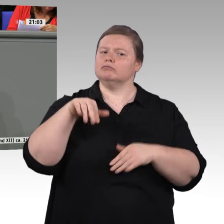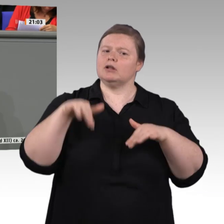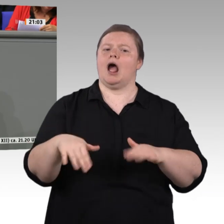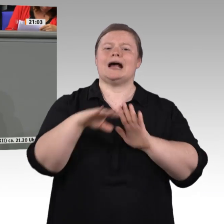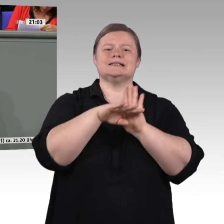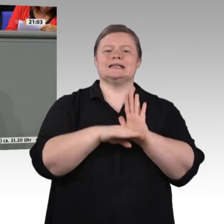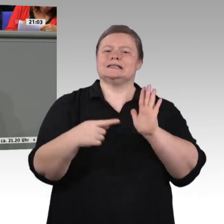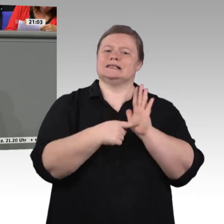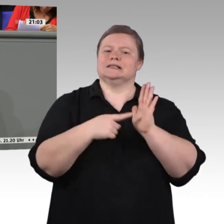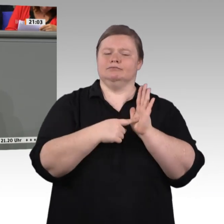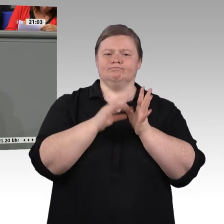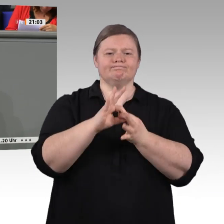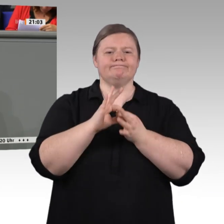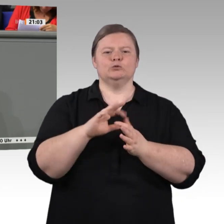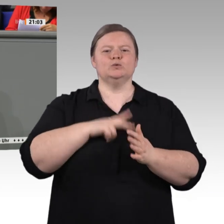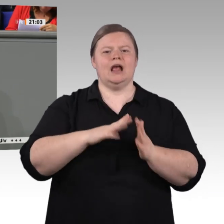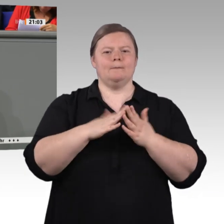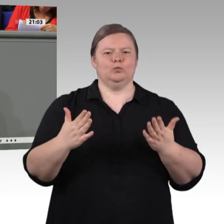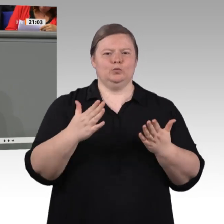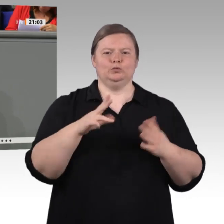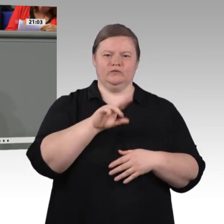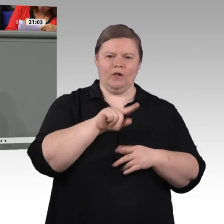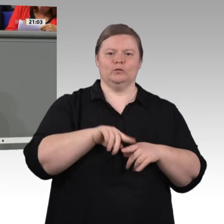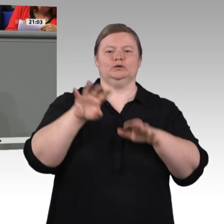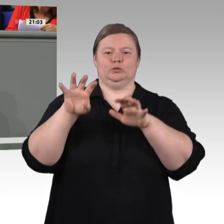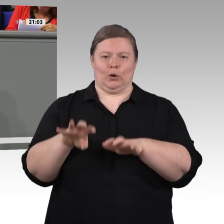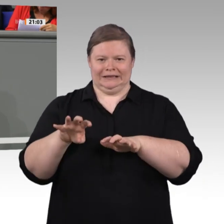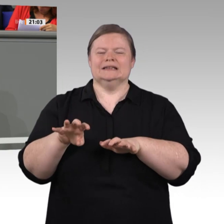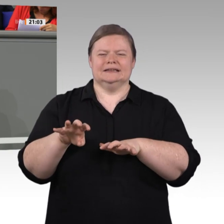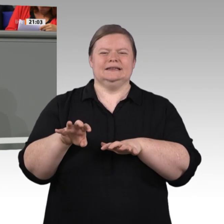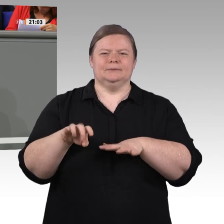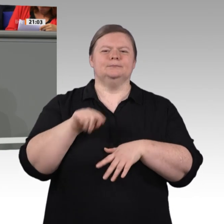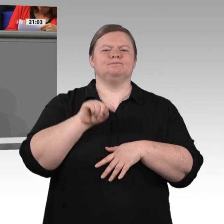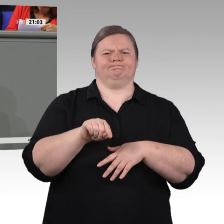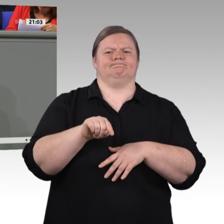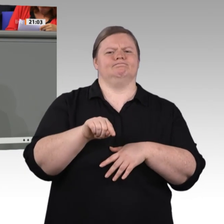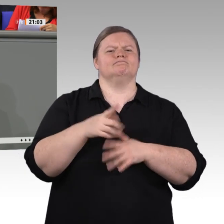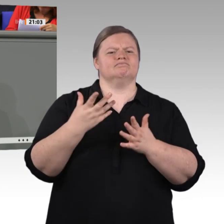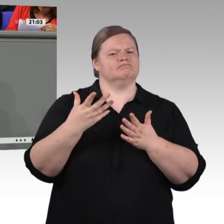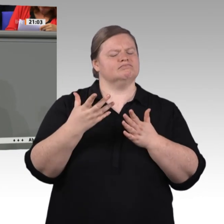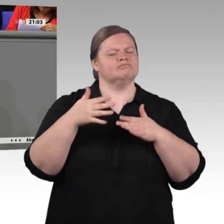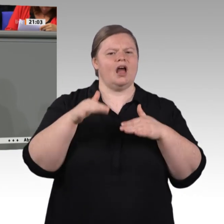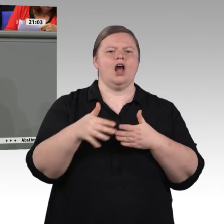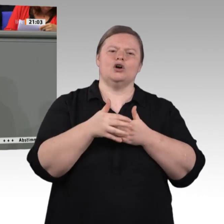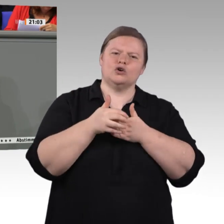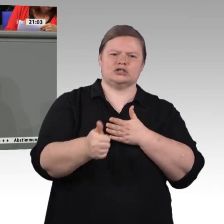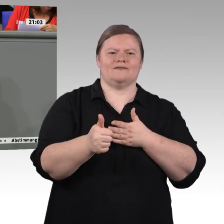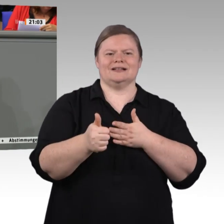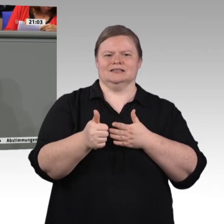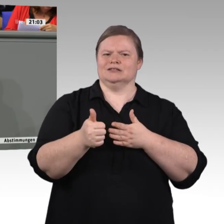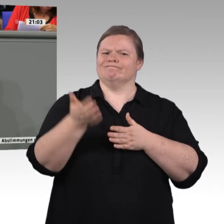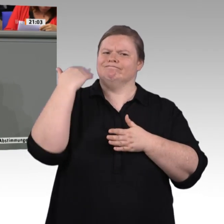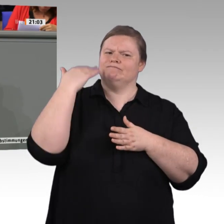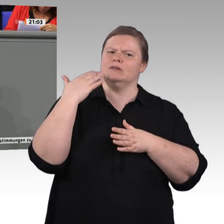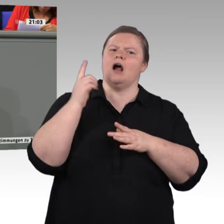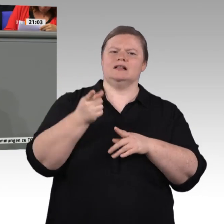Menschen mit einer Beeinträchtigung vielfältige Verbesserungen mit sich gebracht hat. Wie es bei einem solchen Gesetz in einem großen Vorhaben, das